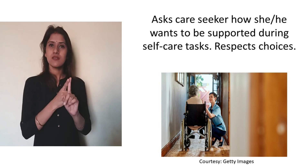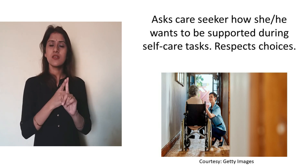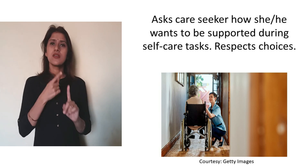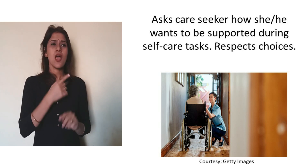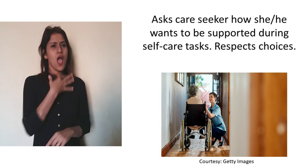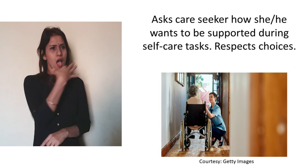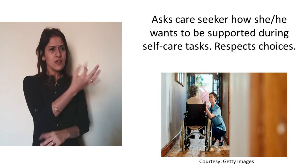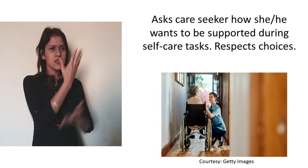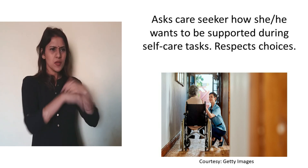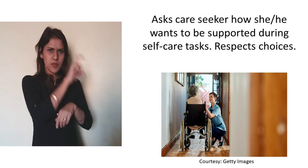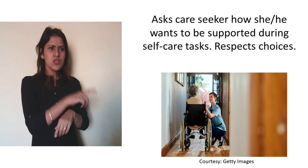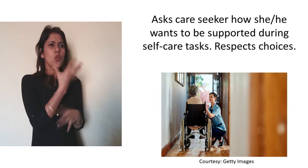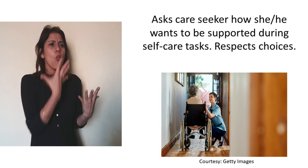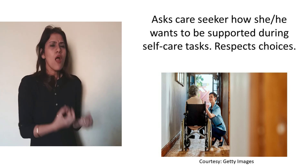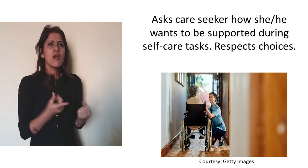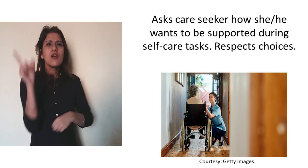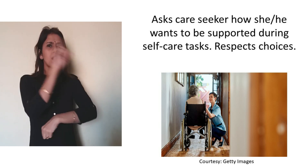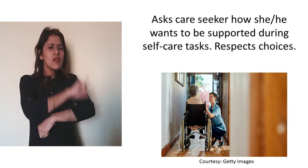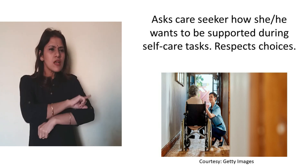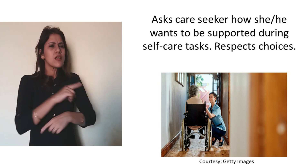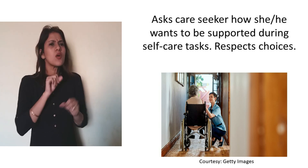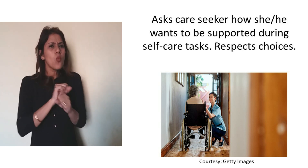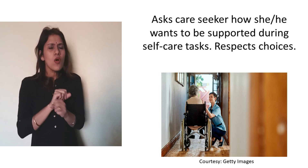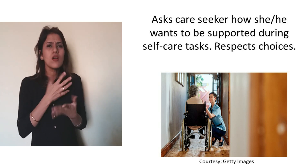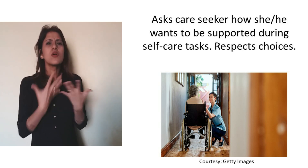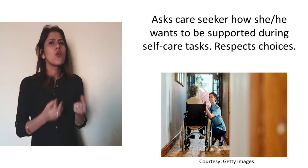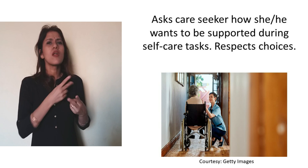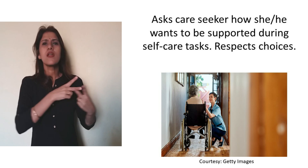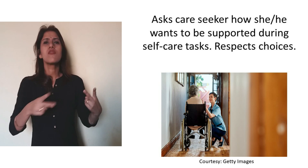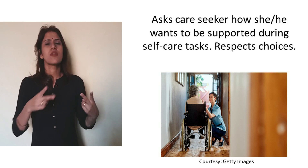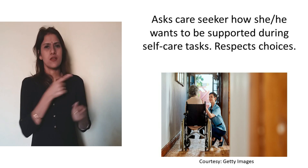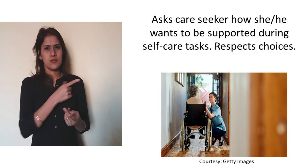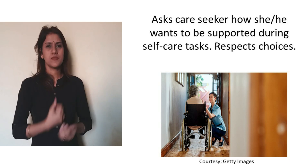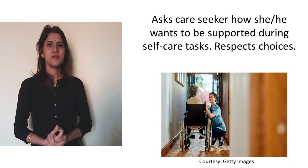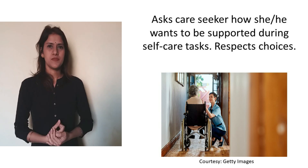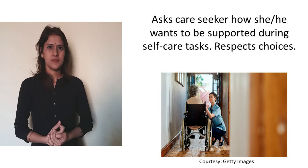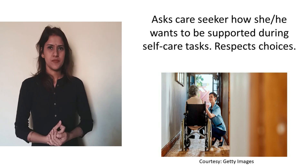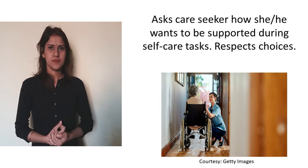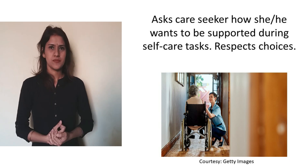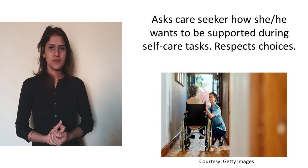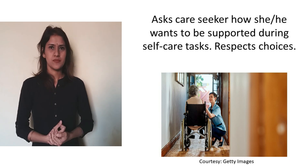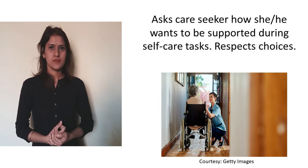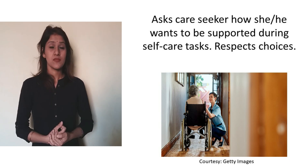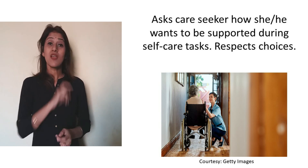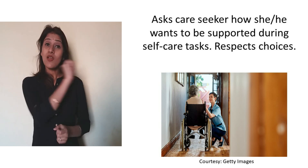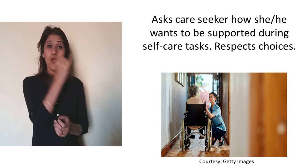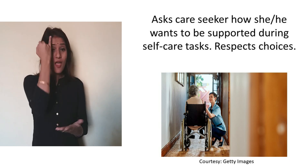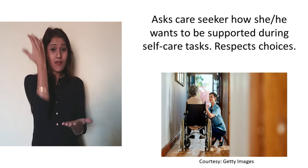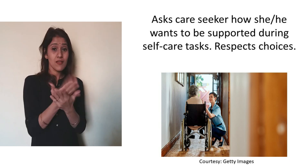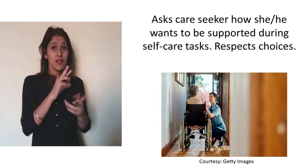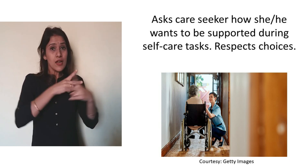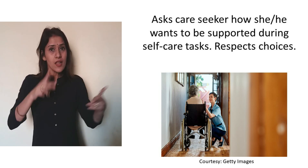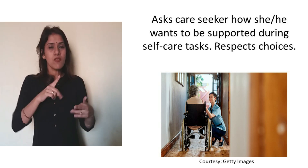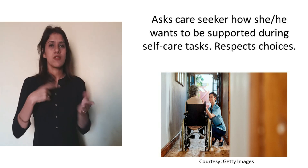विद डिसेबिलिटी से पूछें कि वह दैनिक जीवन के कार्यों में किस प्रकार का सहयोग चाहते हैं। उनकी रुचि तथा